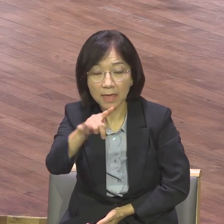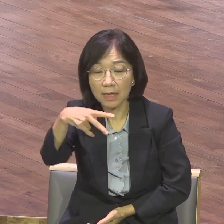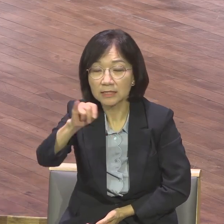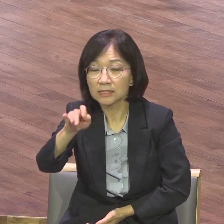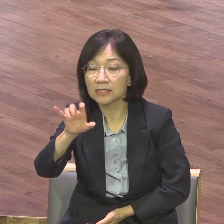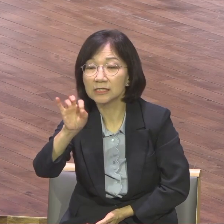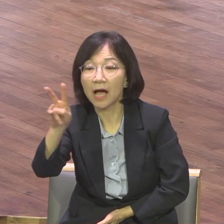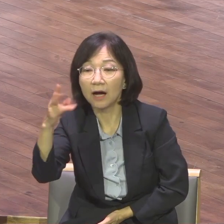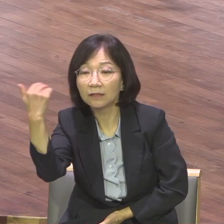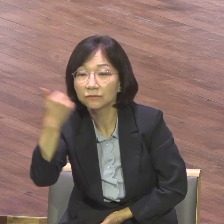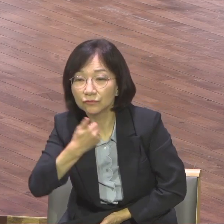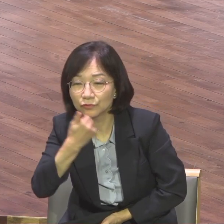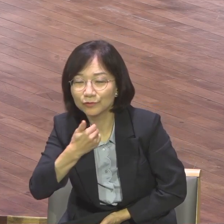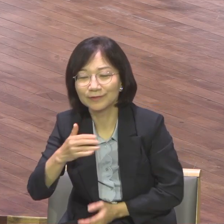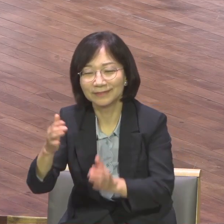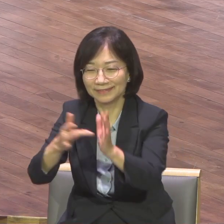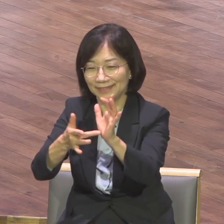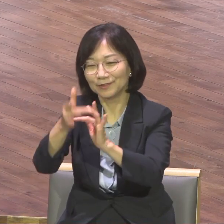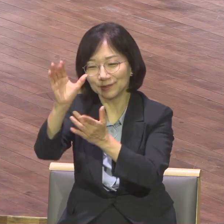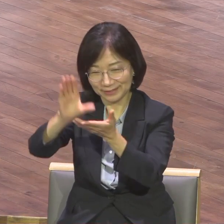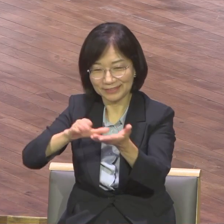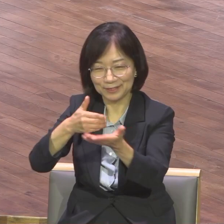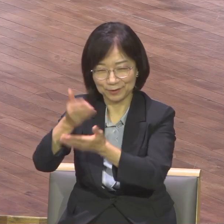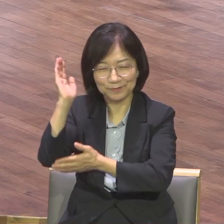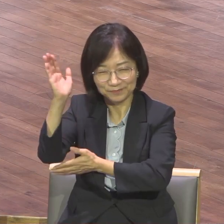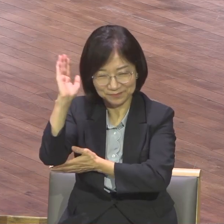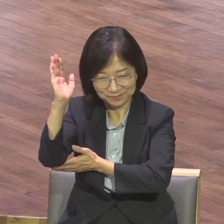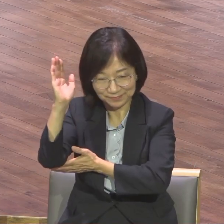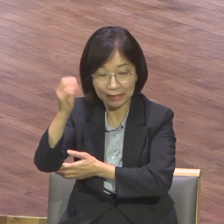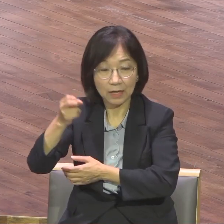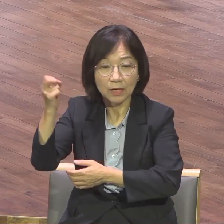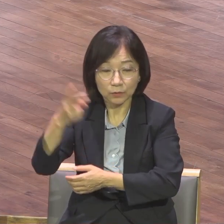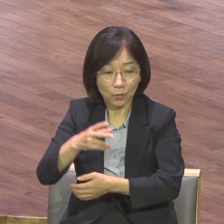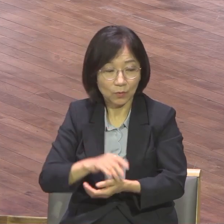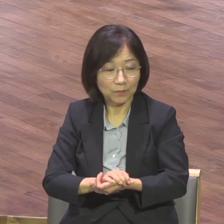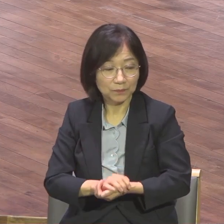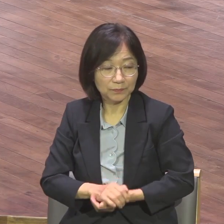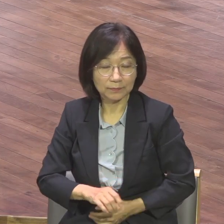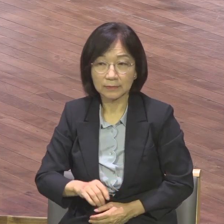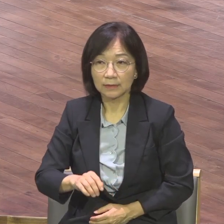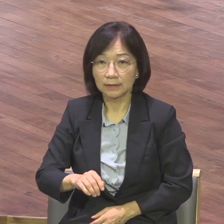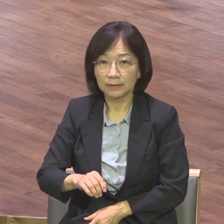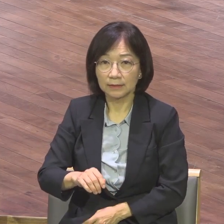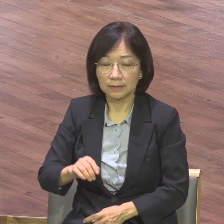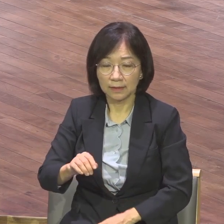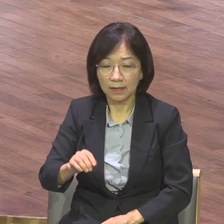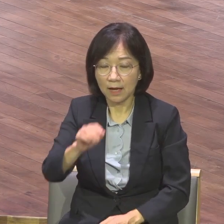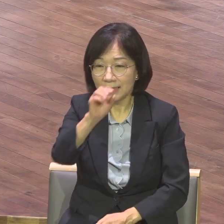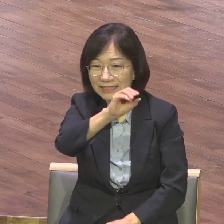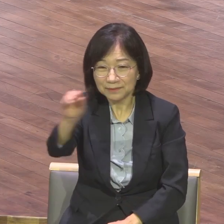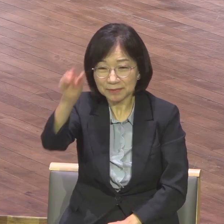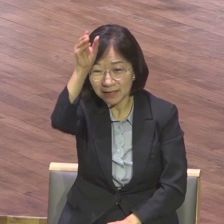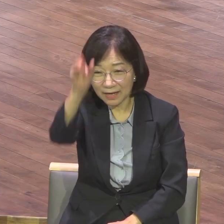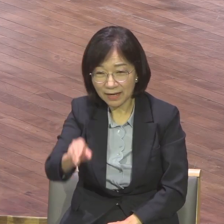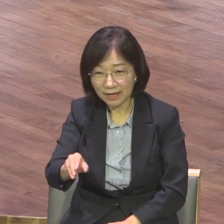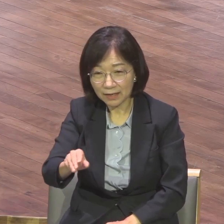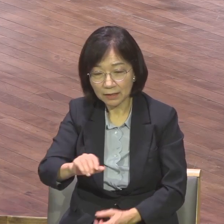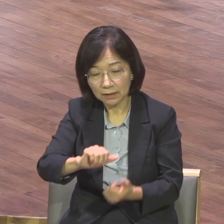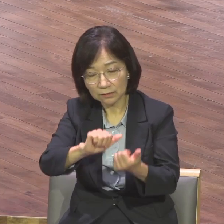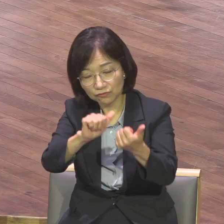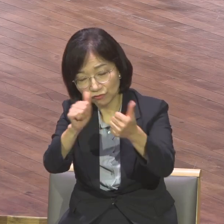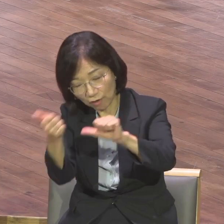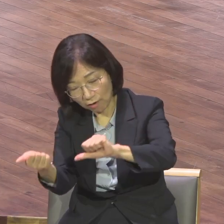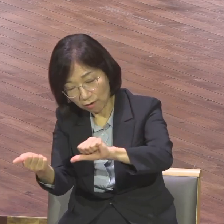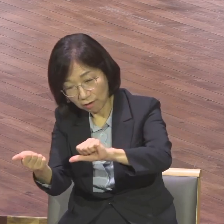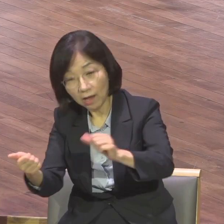무엇보다 예수 그리스도의 십자가에 못 박혀 죽으심, 이것은 다윗처럼 무덤에 묻혀 썩음이 있는 것이